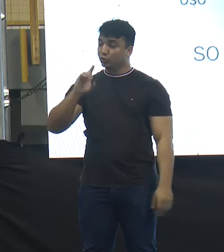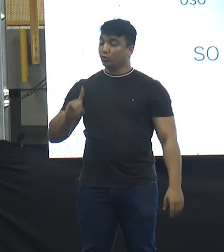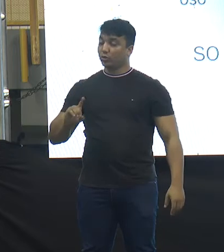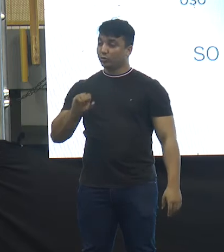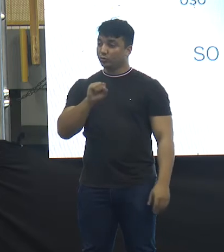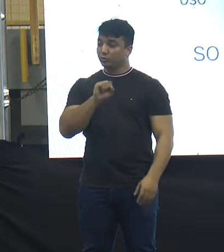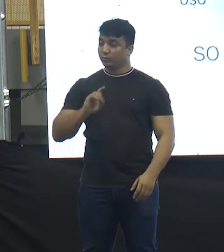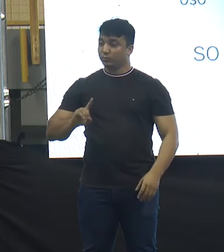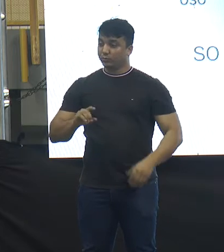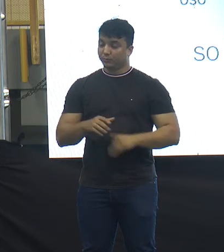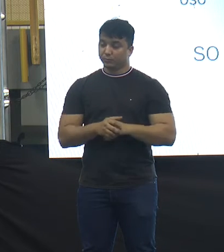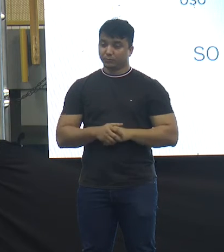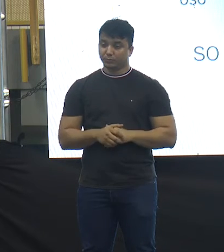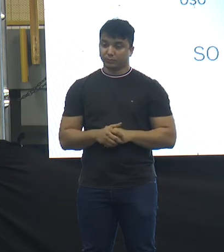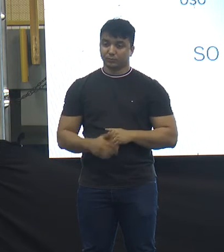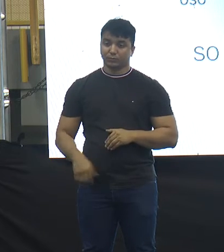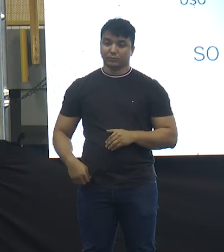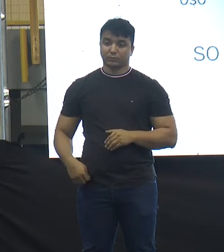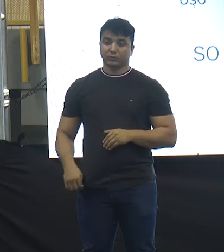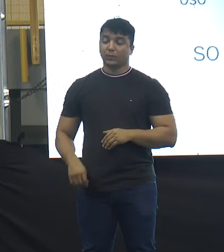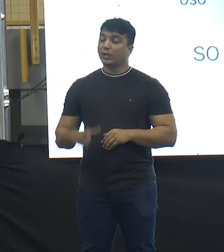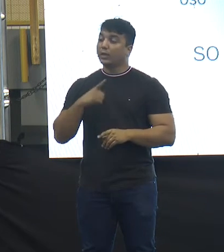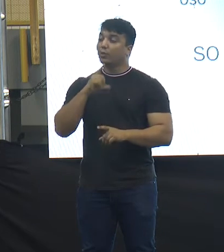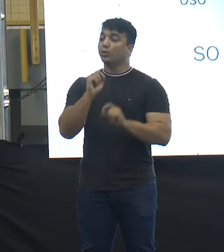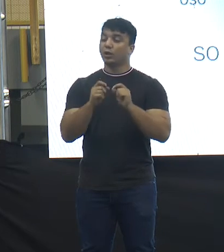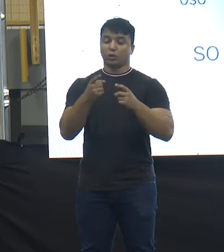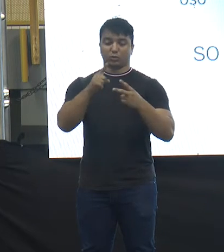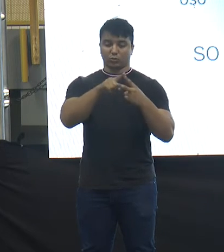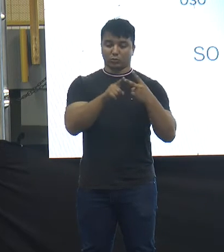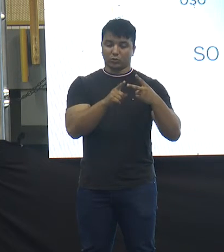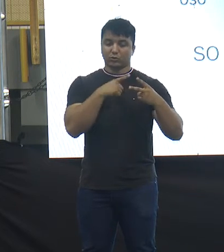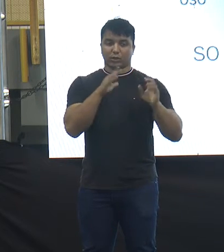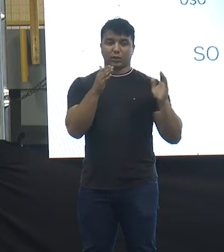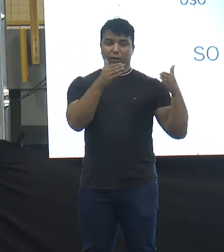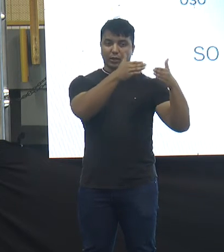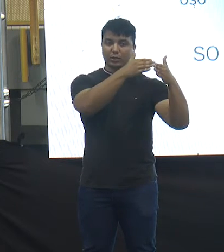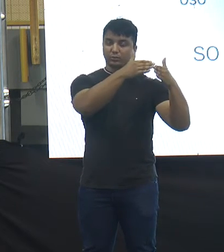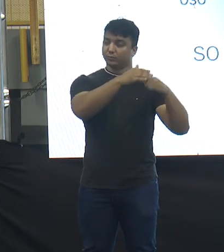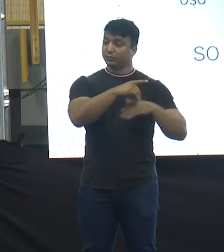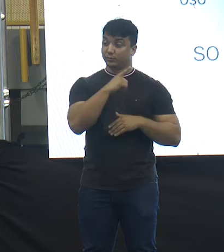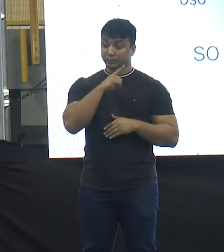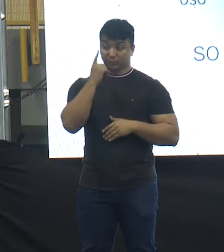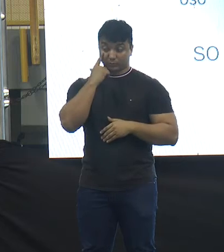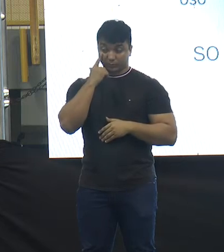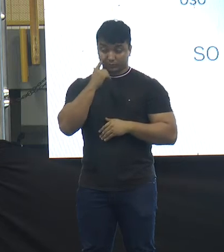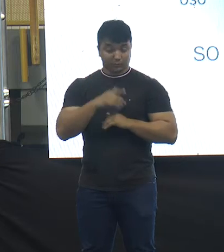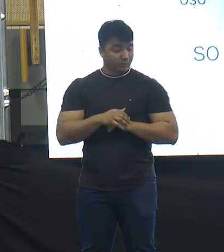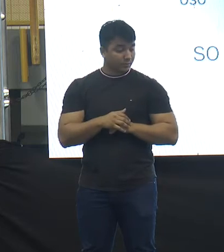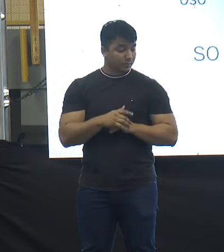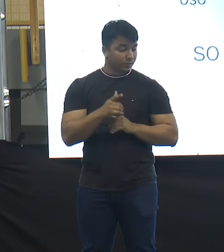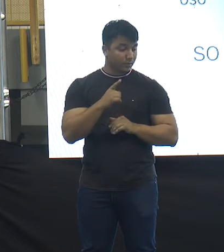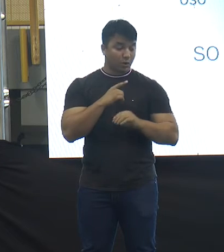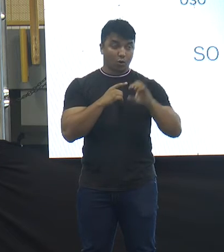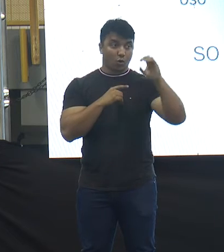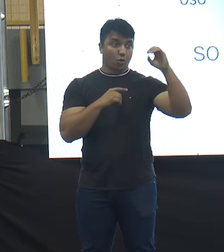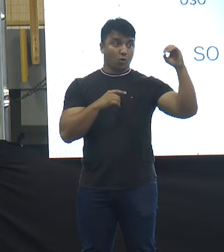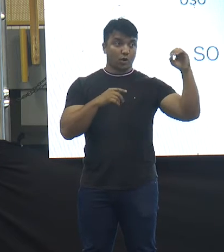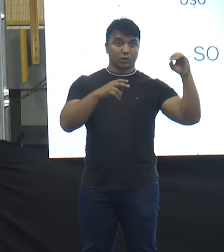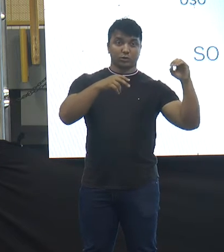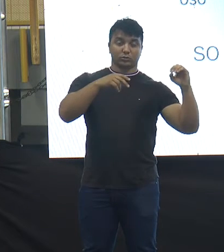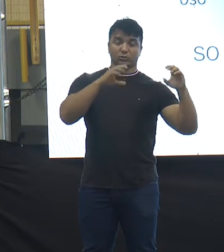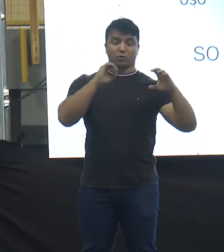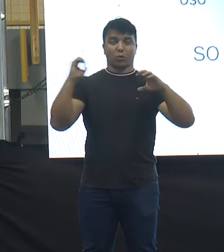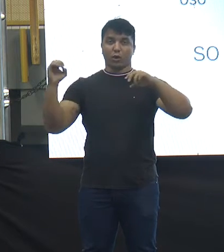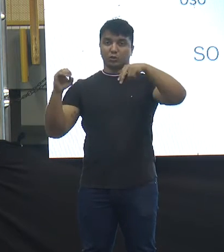entre o sul e o oeste. Você tem 2 pontos colaterais. Aí você, entre o oeste e o norte,